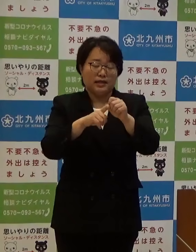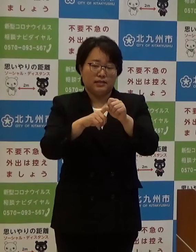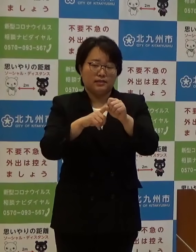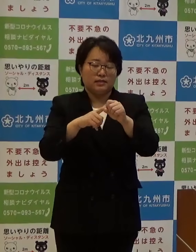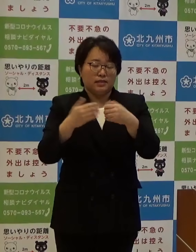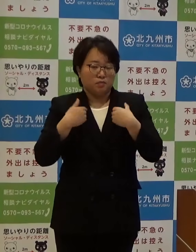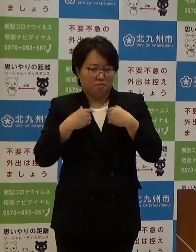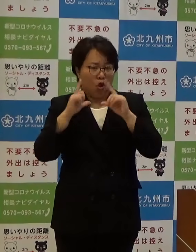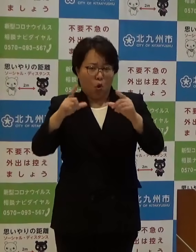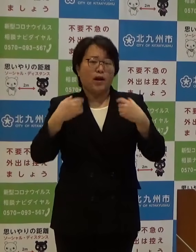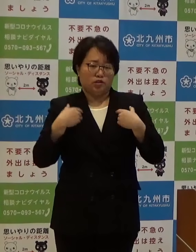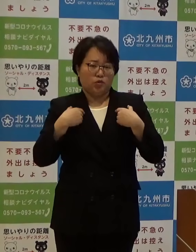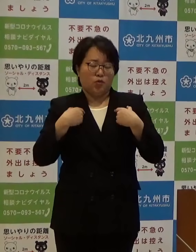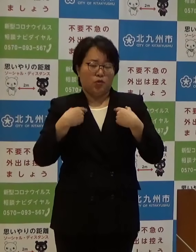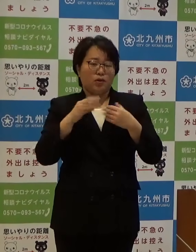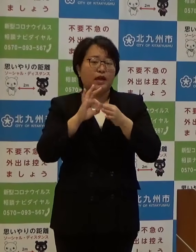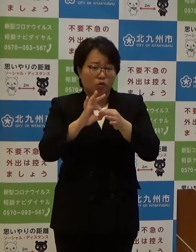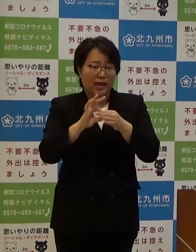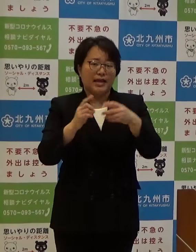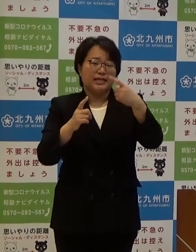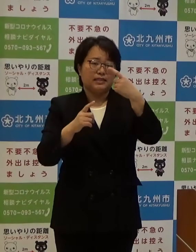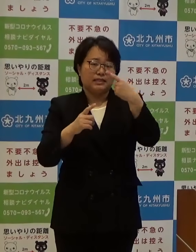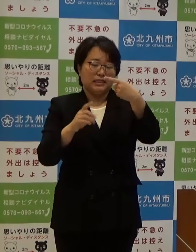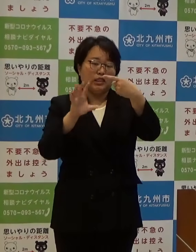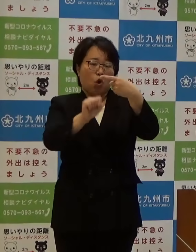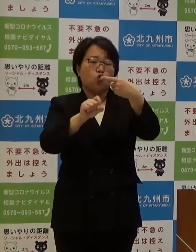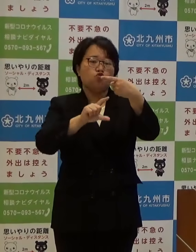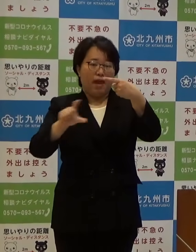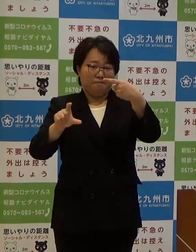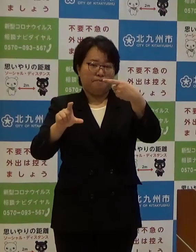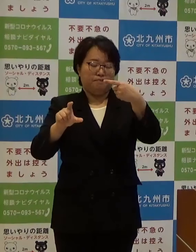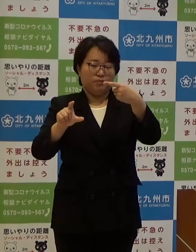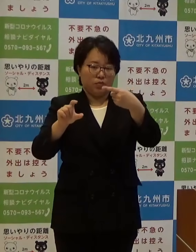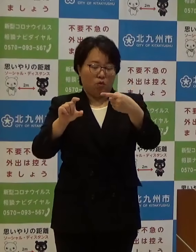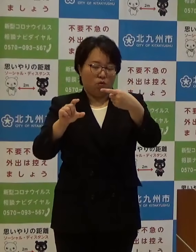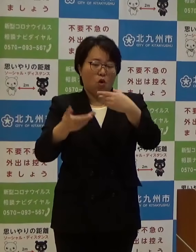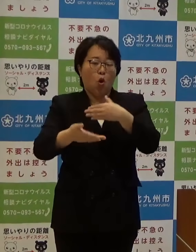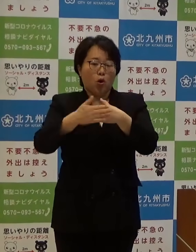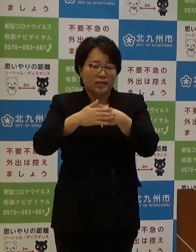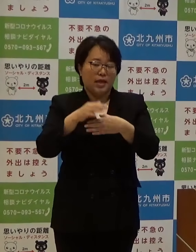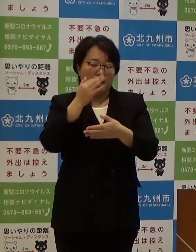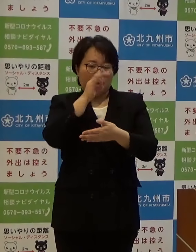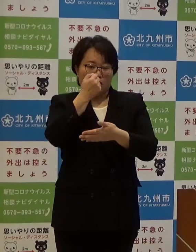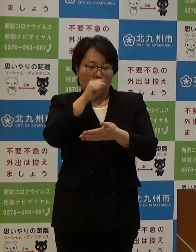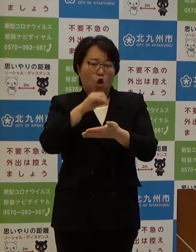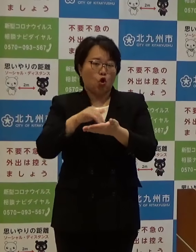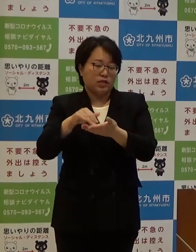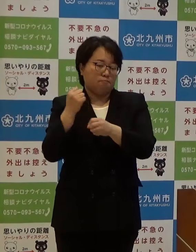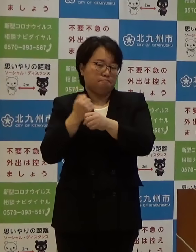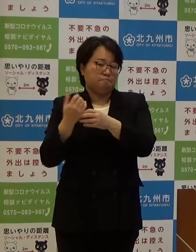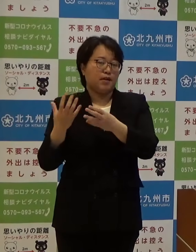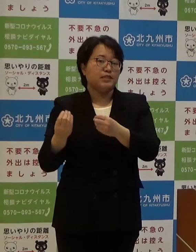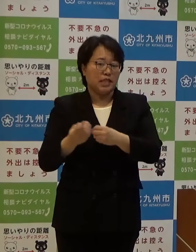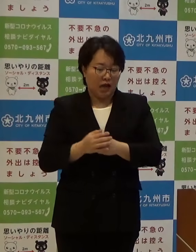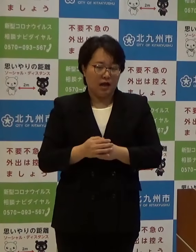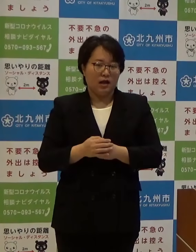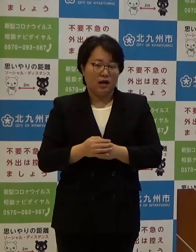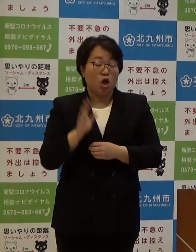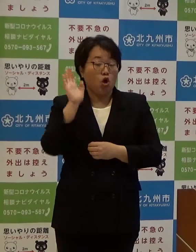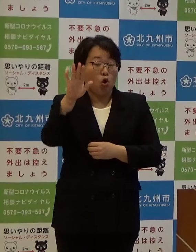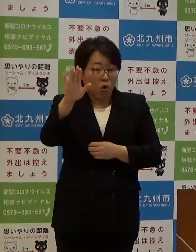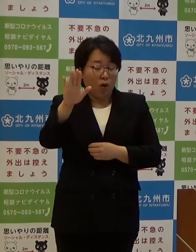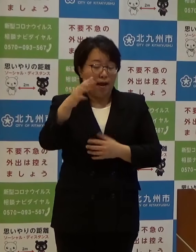ております。したがいまして、時には新聞あるいはテレビあるいはいろんなメディアを通じまして